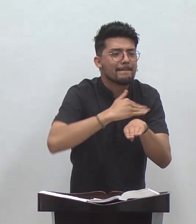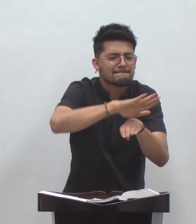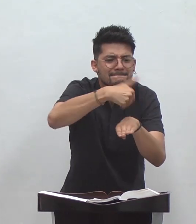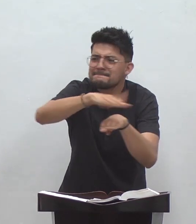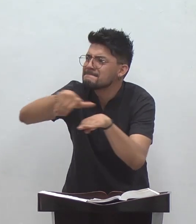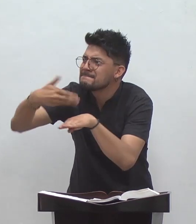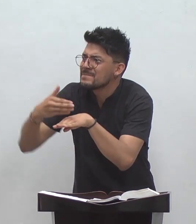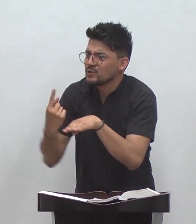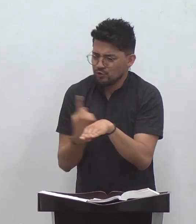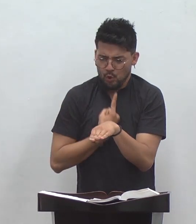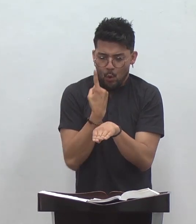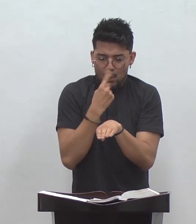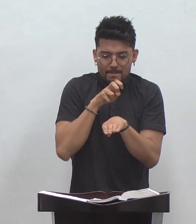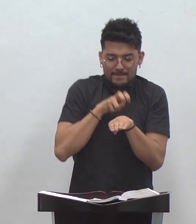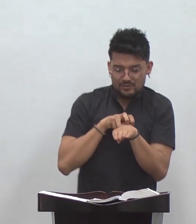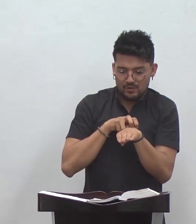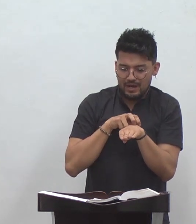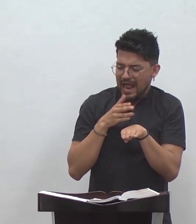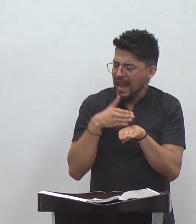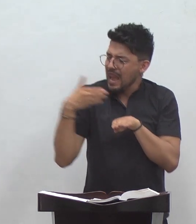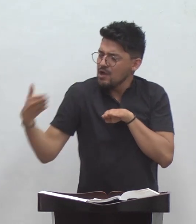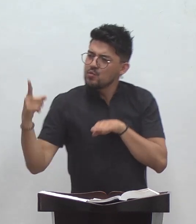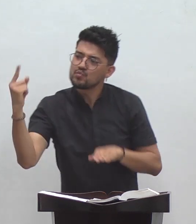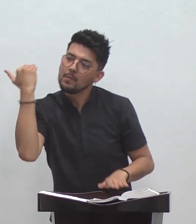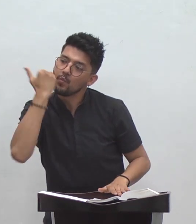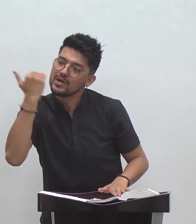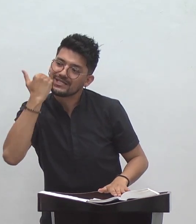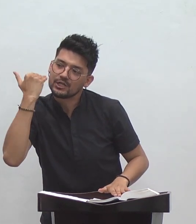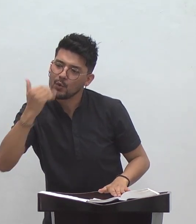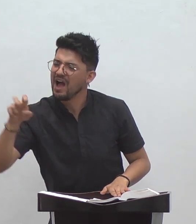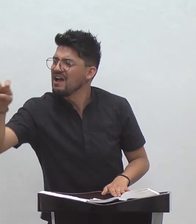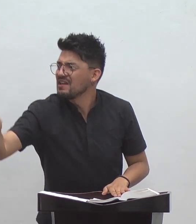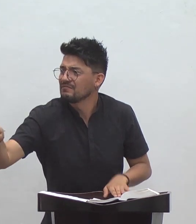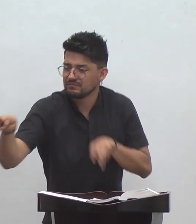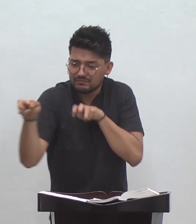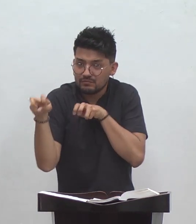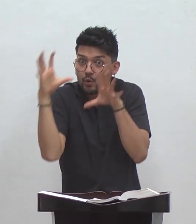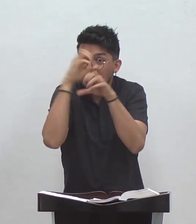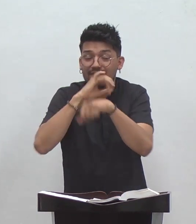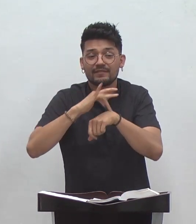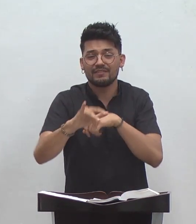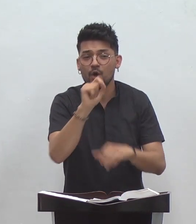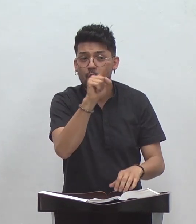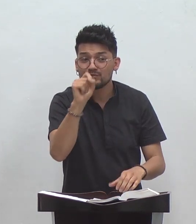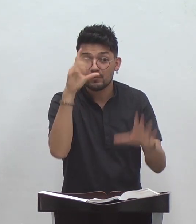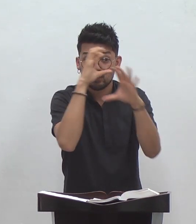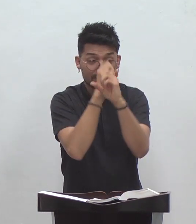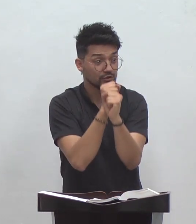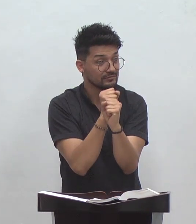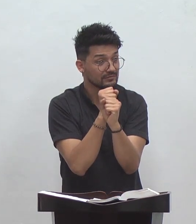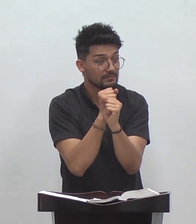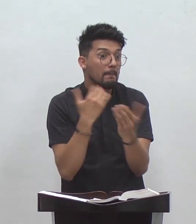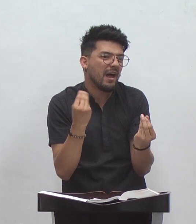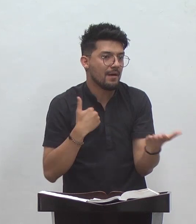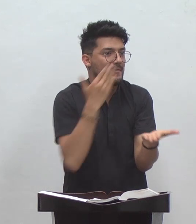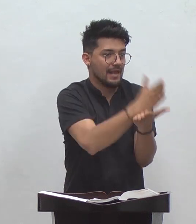noche. El colectivo estaba casi vacío, yo estaba ahí, al lado mío había una mujer, adelante, y eran las 11 de la